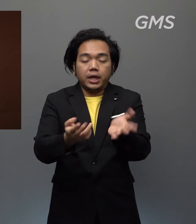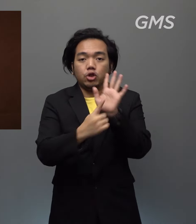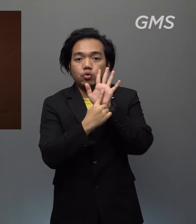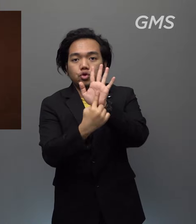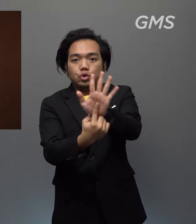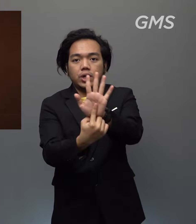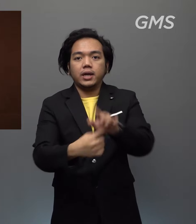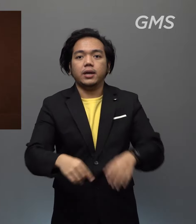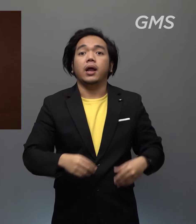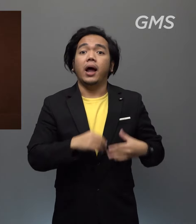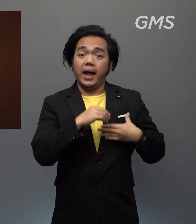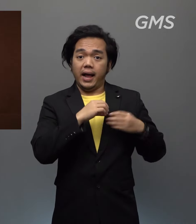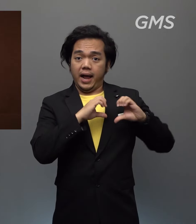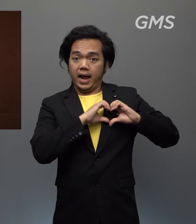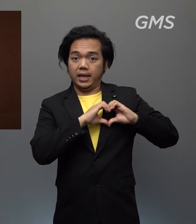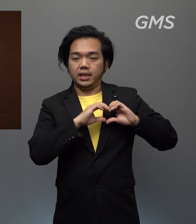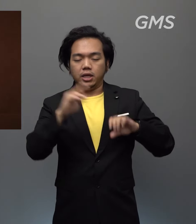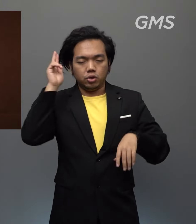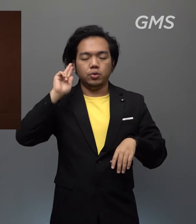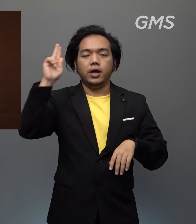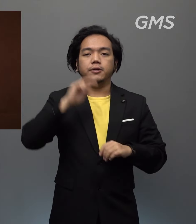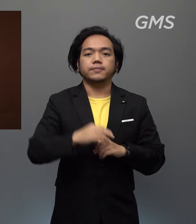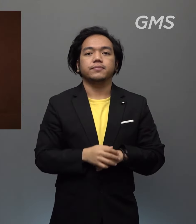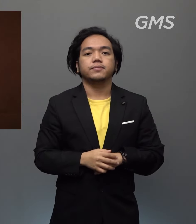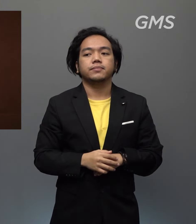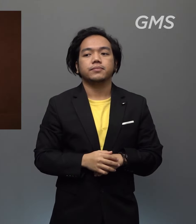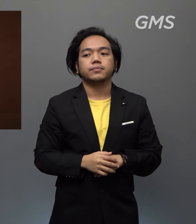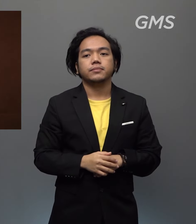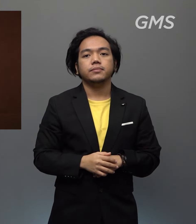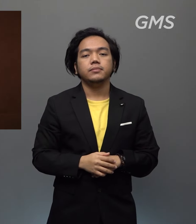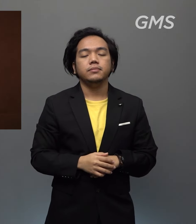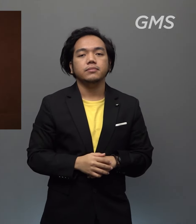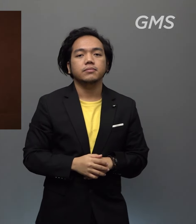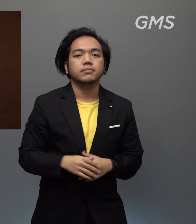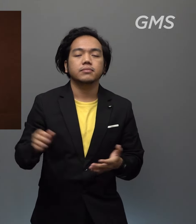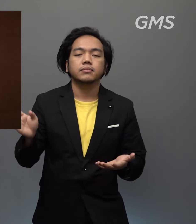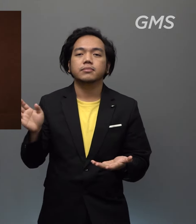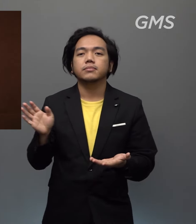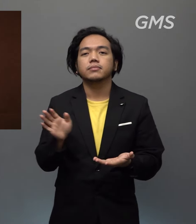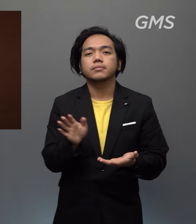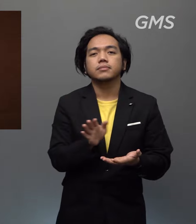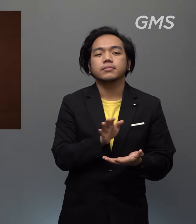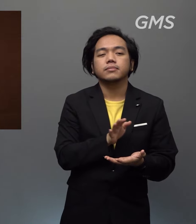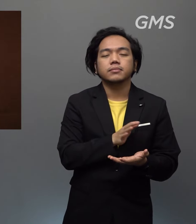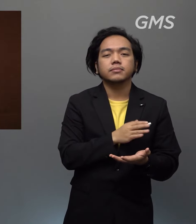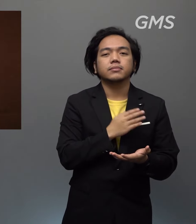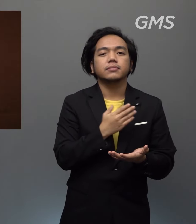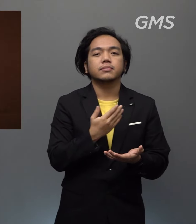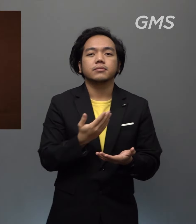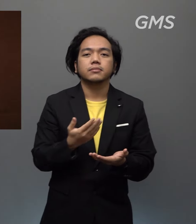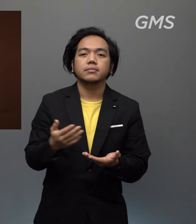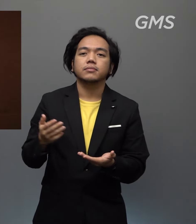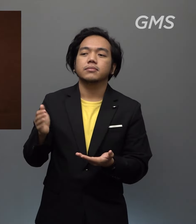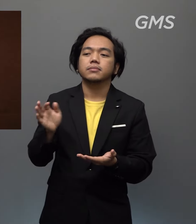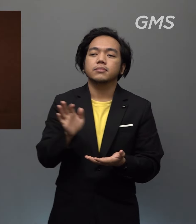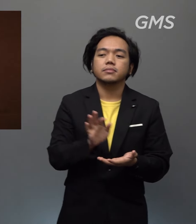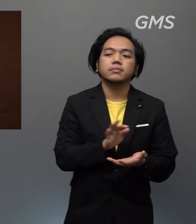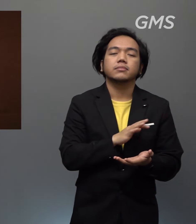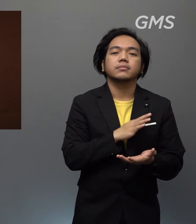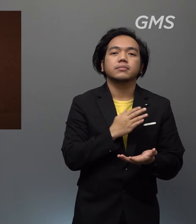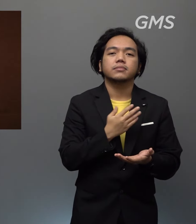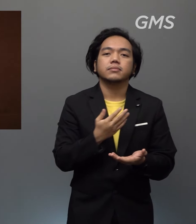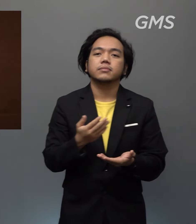diararakararara. Rika makania nama kasih kunakara ni ana na na na na ni ana rama. Hira makasya na na na maya ni unakaya na na